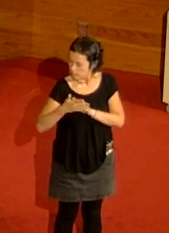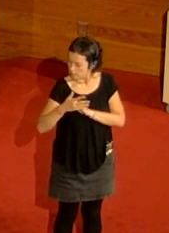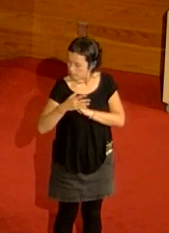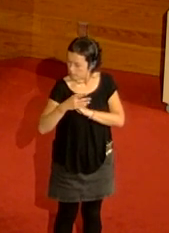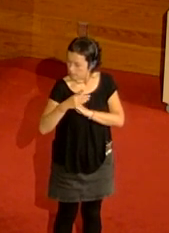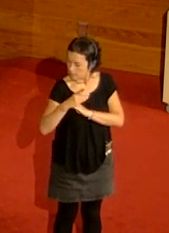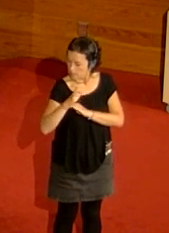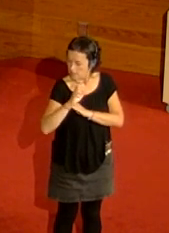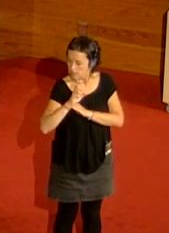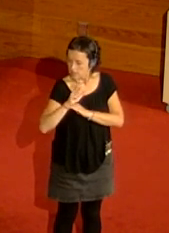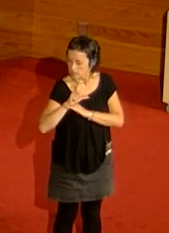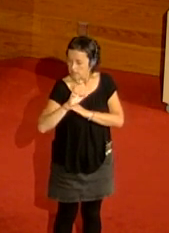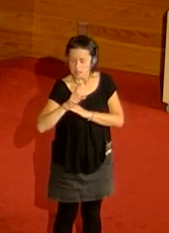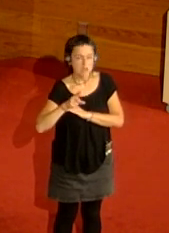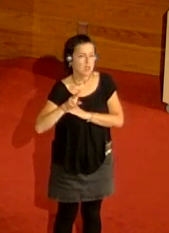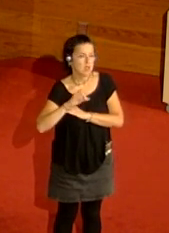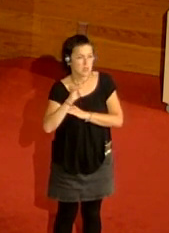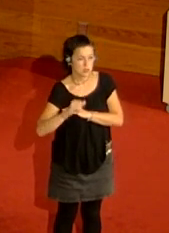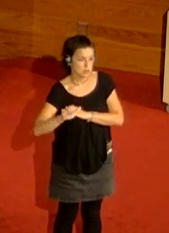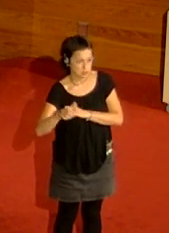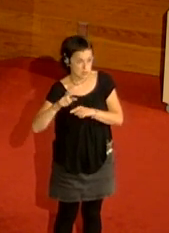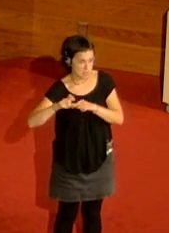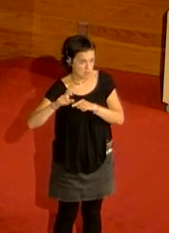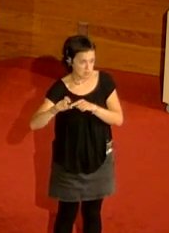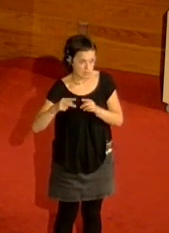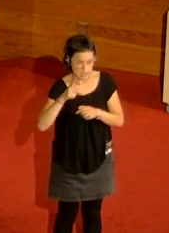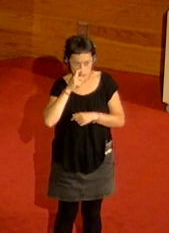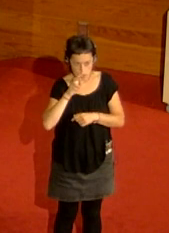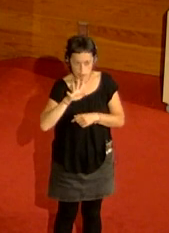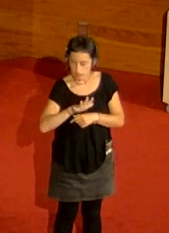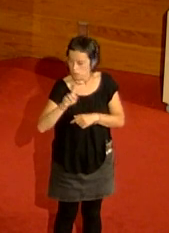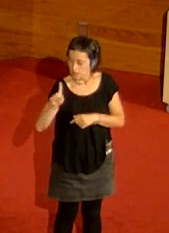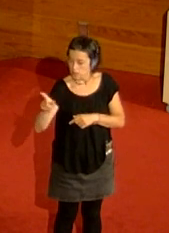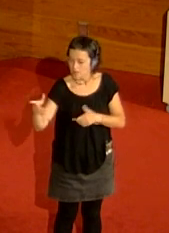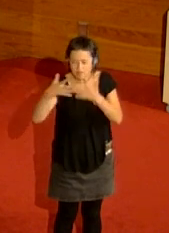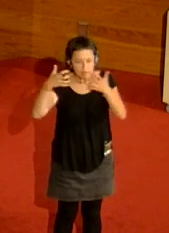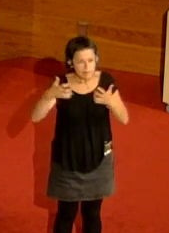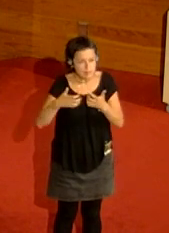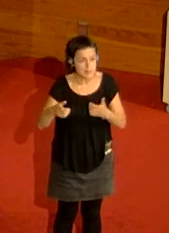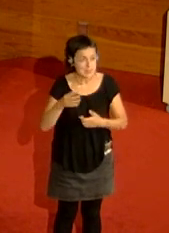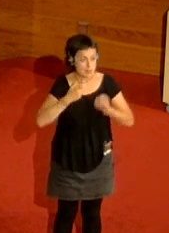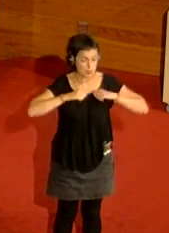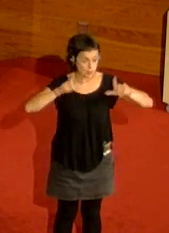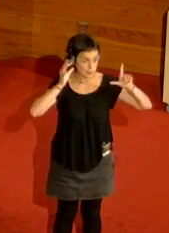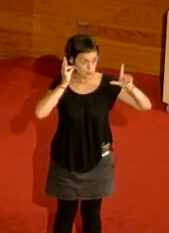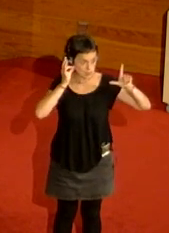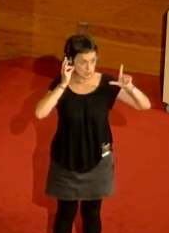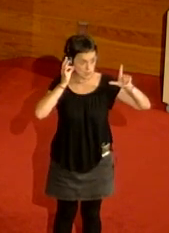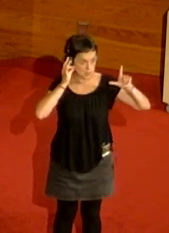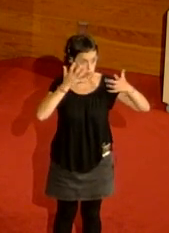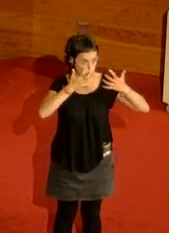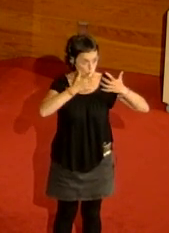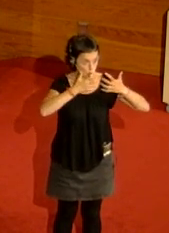película Europa 51 de rossellini narra la escena en la que la protagonista e mirando una fábrica por la que ha